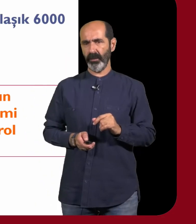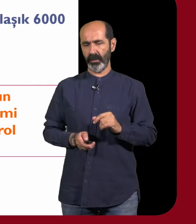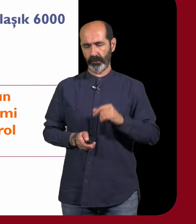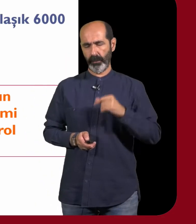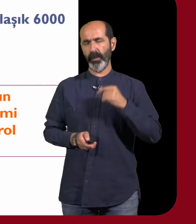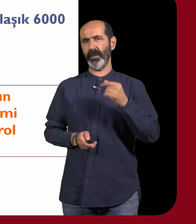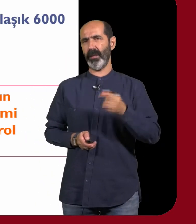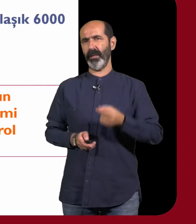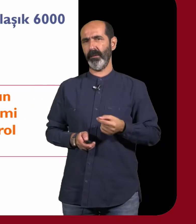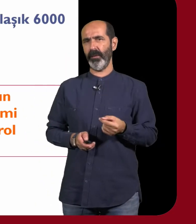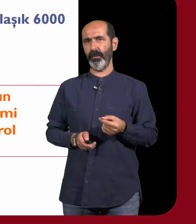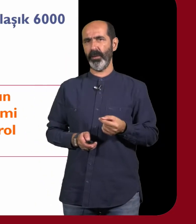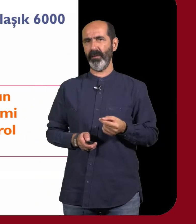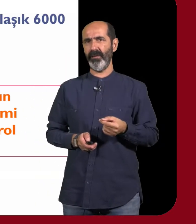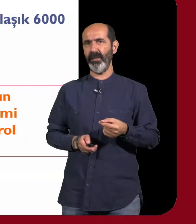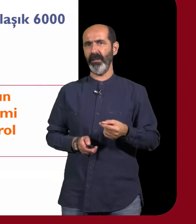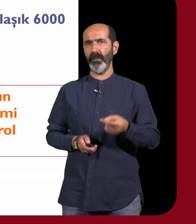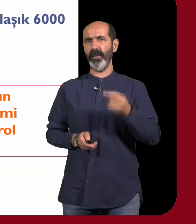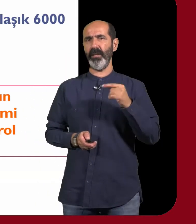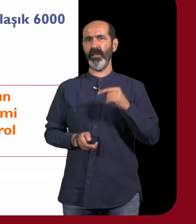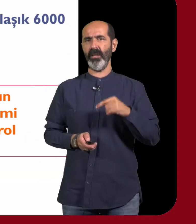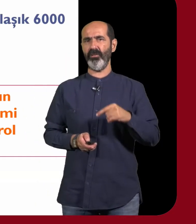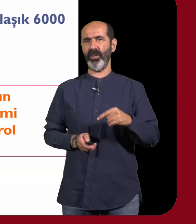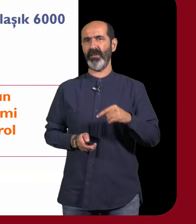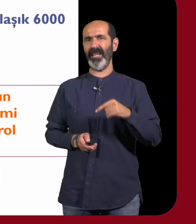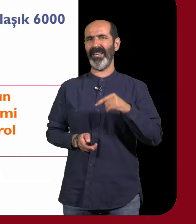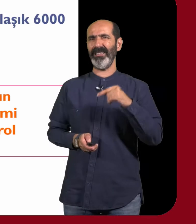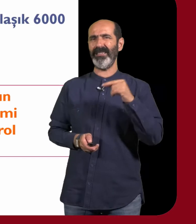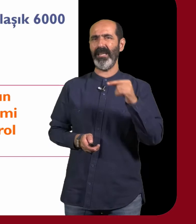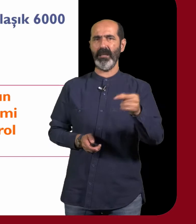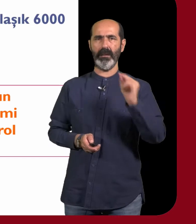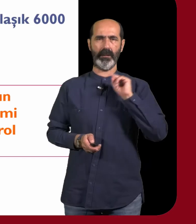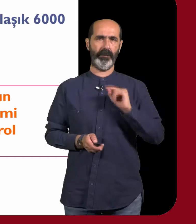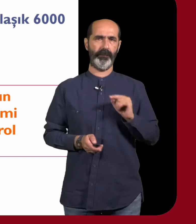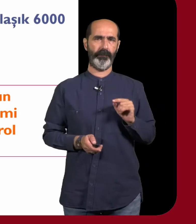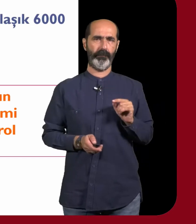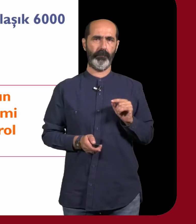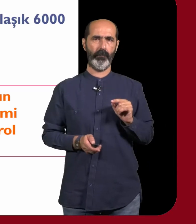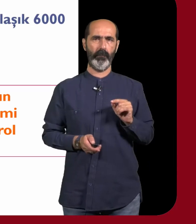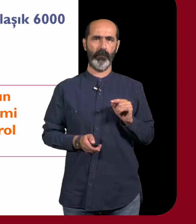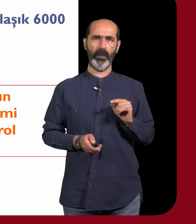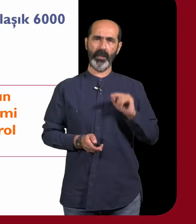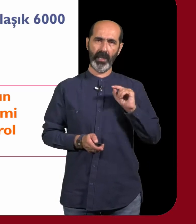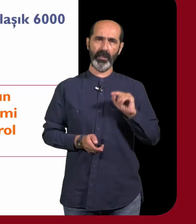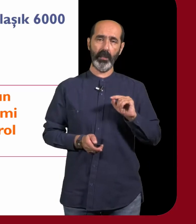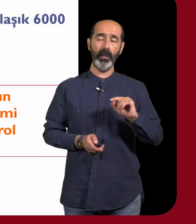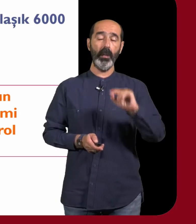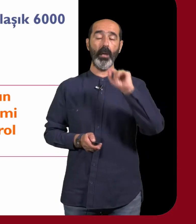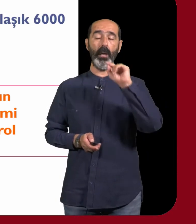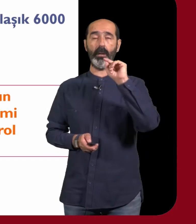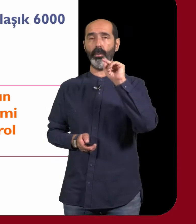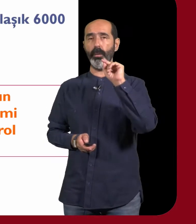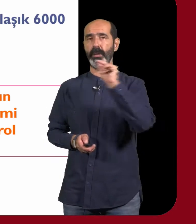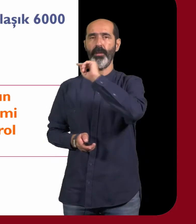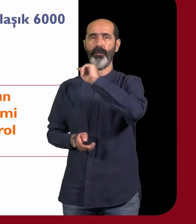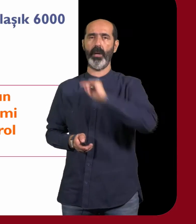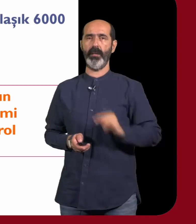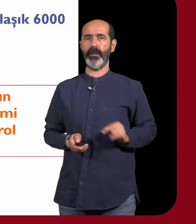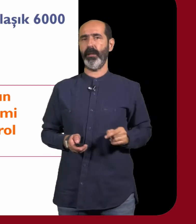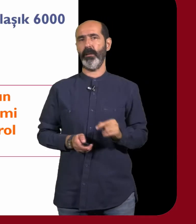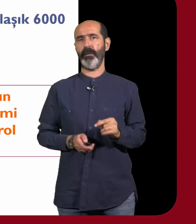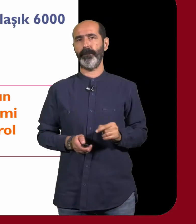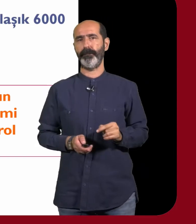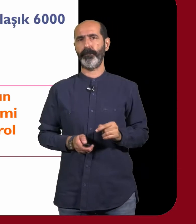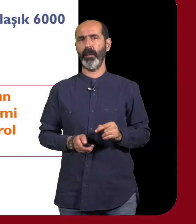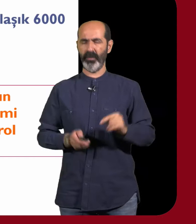Mısırlıların takvimi meydana getirmesi Bu kez dini bir inanışa dayalı değildir Bu ne ya dayalı ekonomik